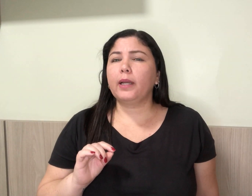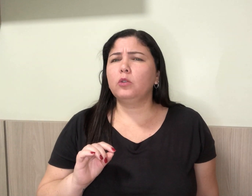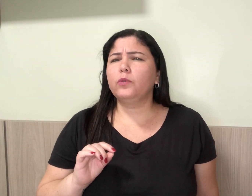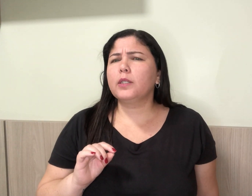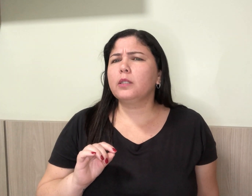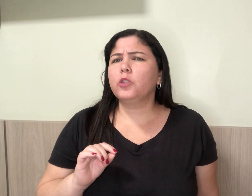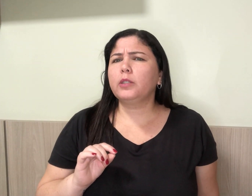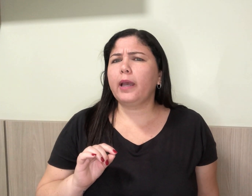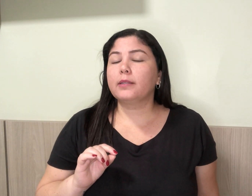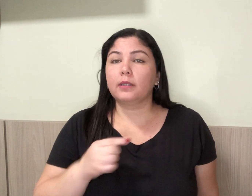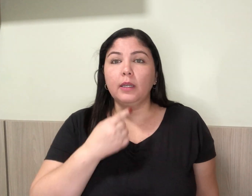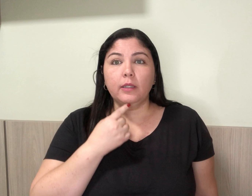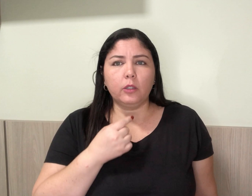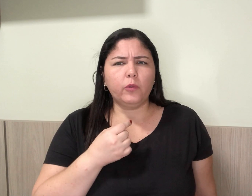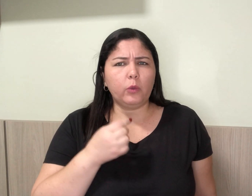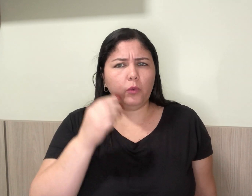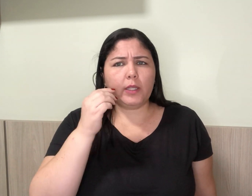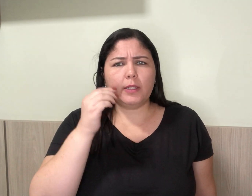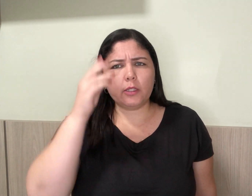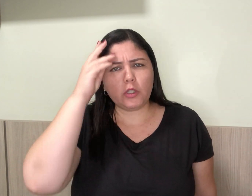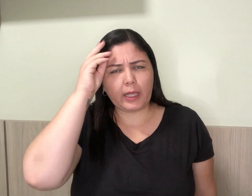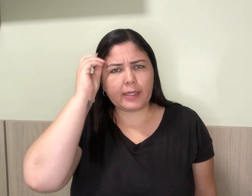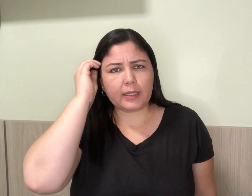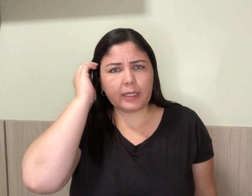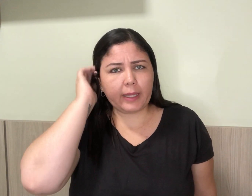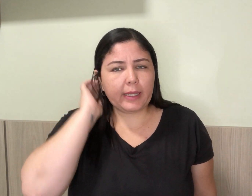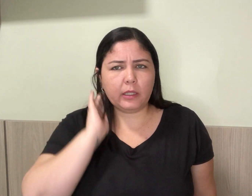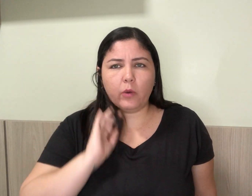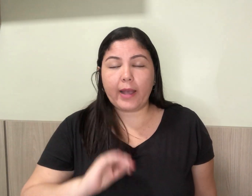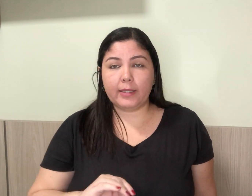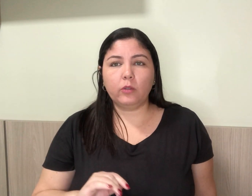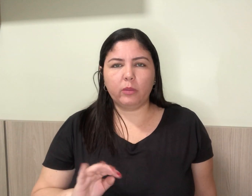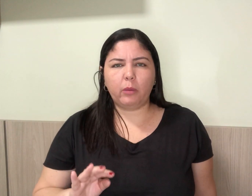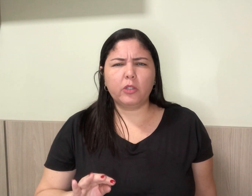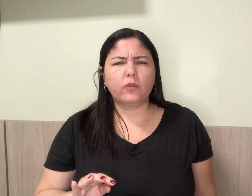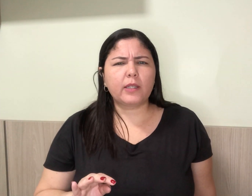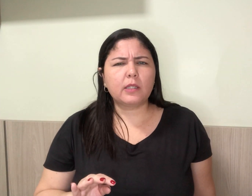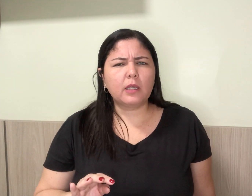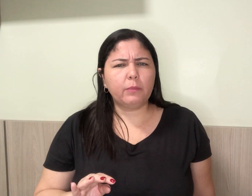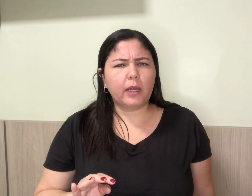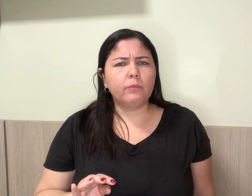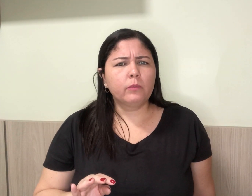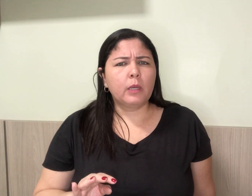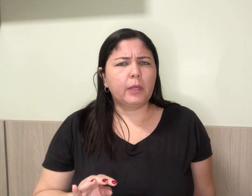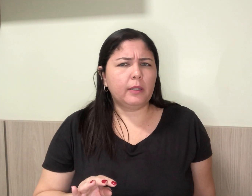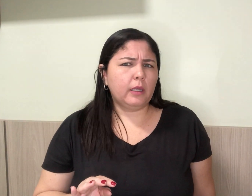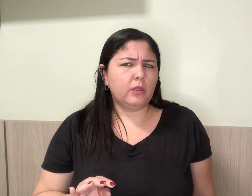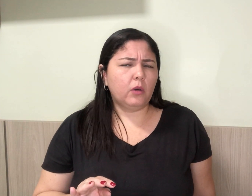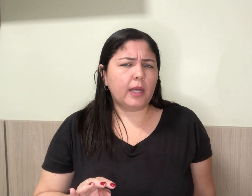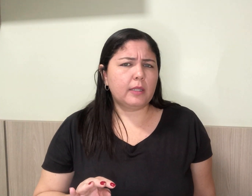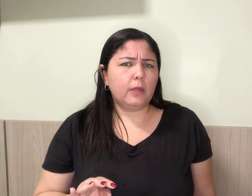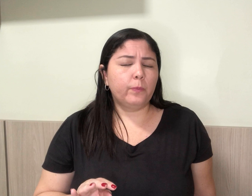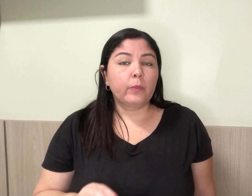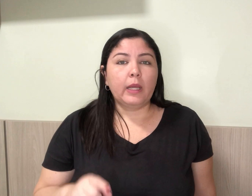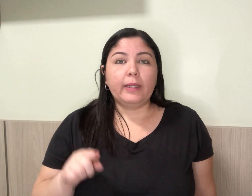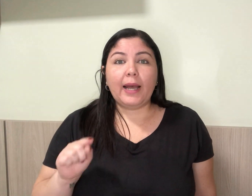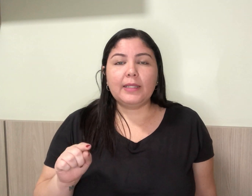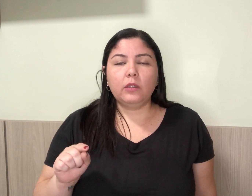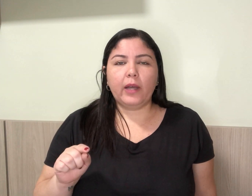do franzir de testa. Então, o franzir de testa, que é da interrogação, normalmente eu faço assim para ter interrogação. Nas